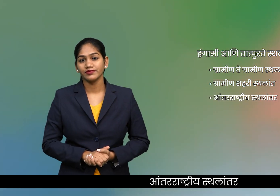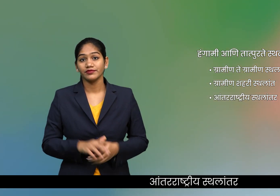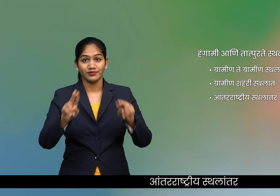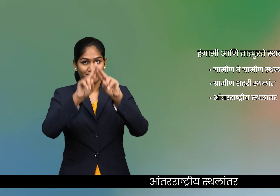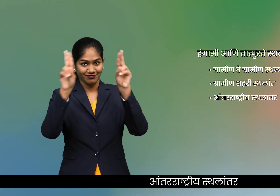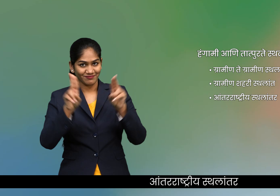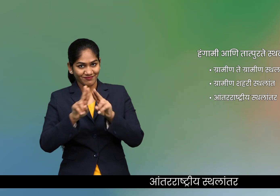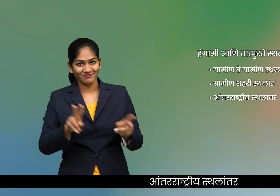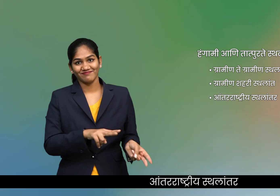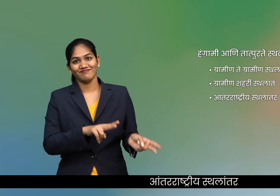आंतरराष्ट्रीय स्थलांतर,